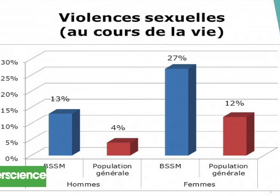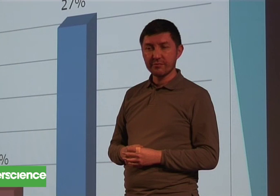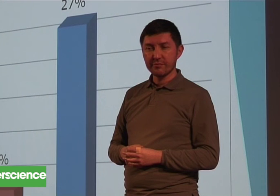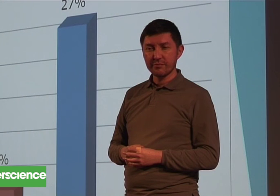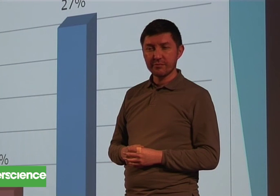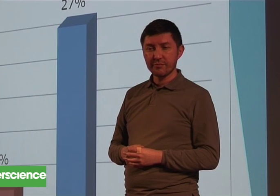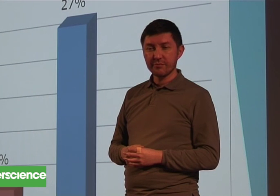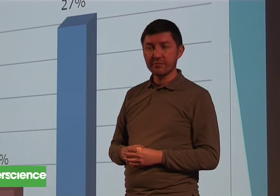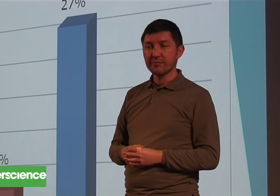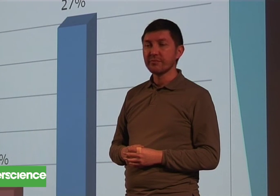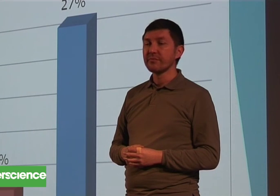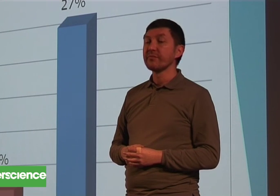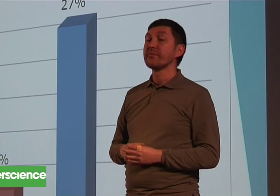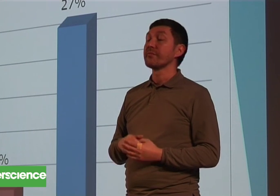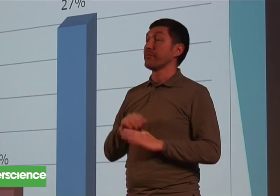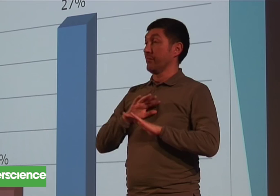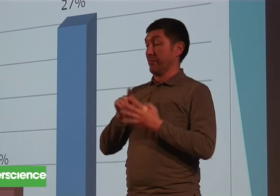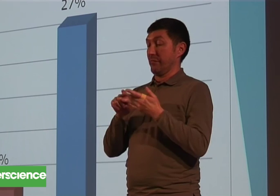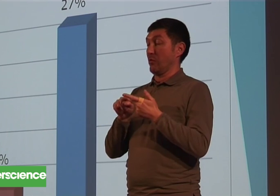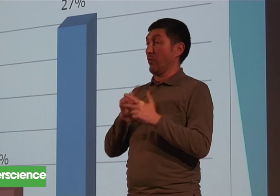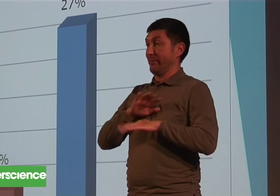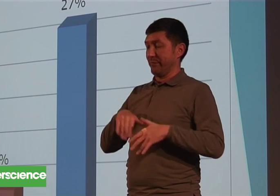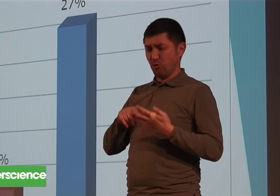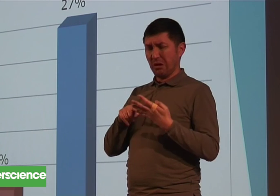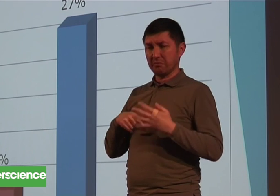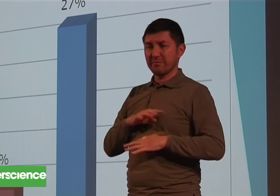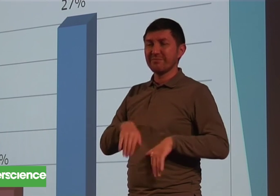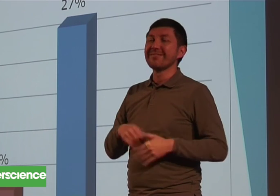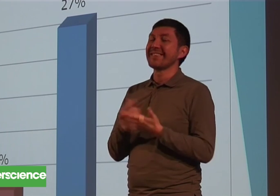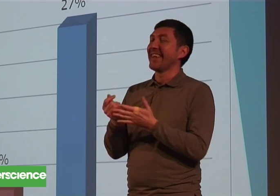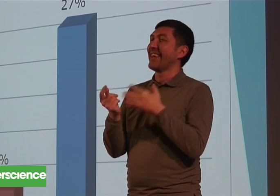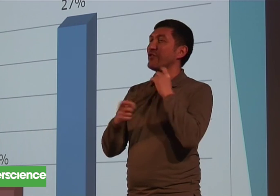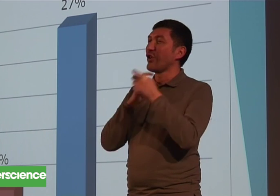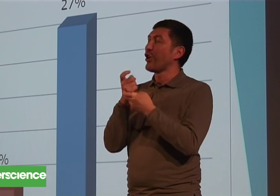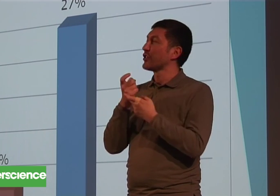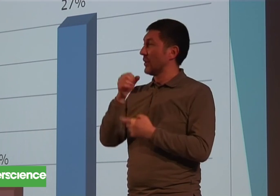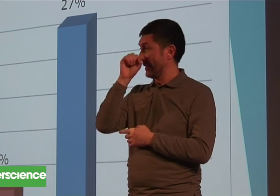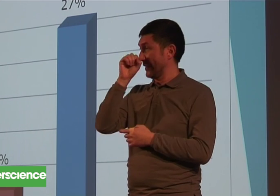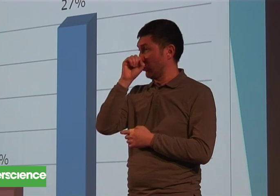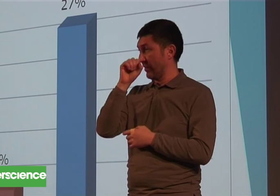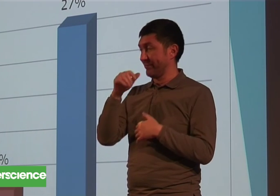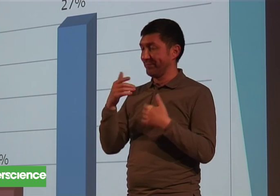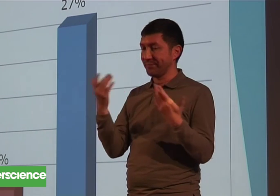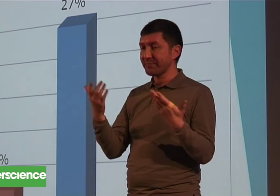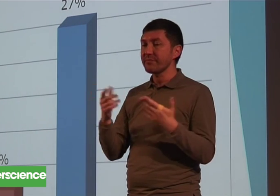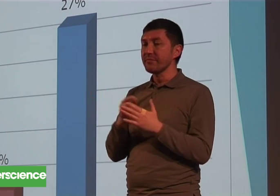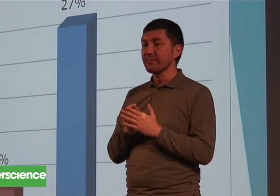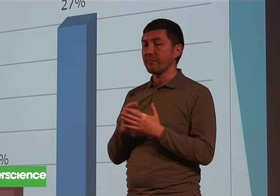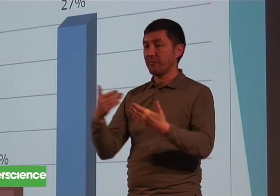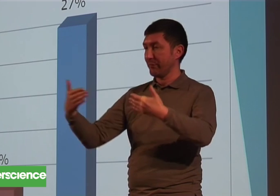Le dernier type de violence, donc les violences sexuelles. Alors là, de la même manière, les deux sexes sont